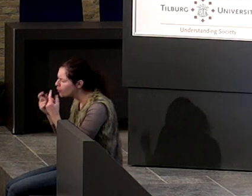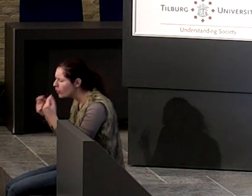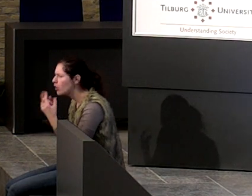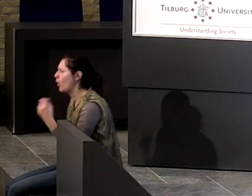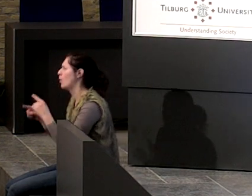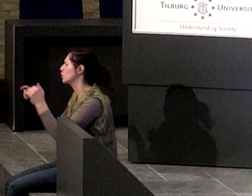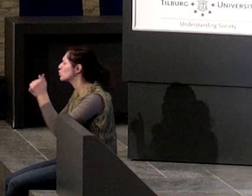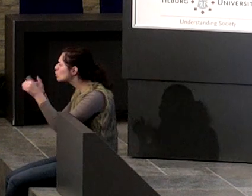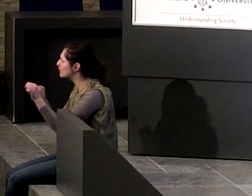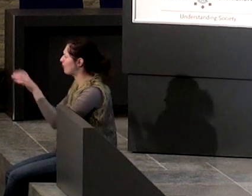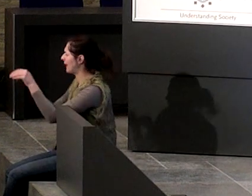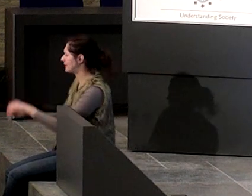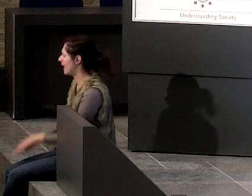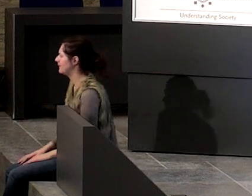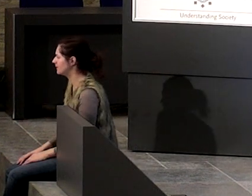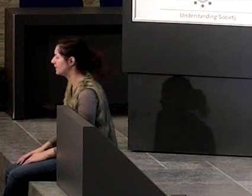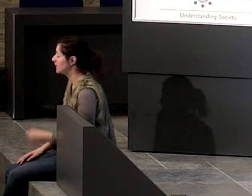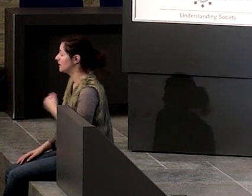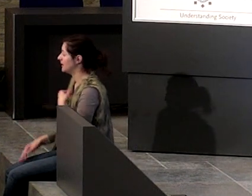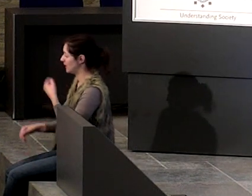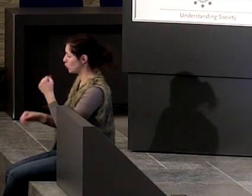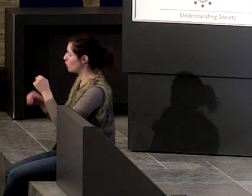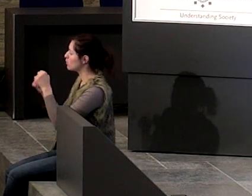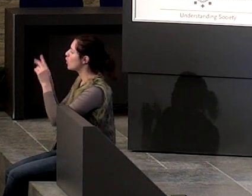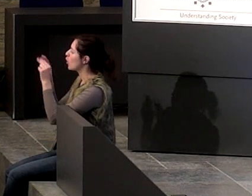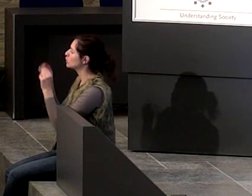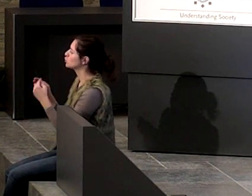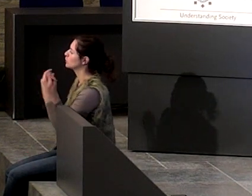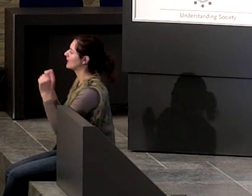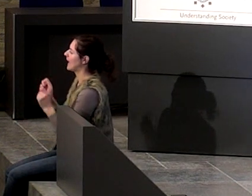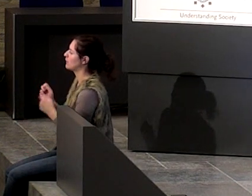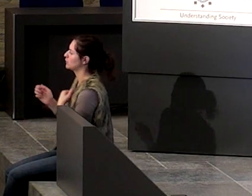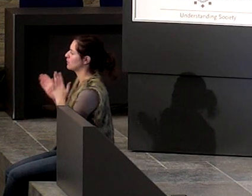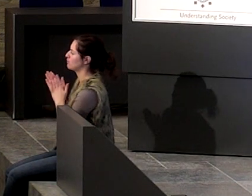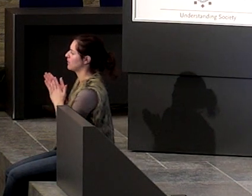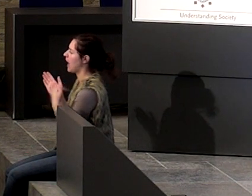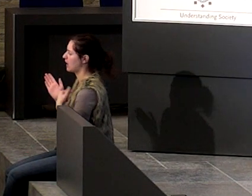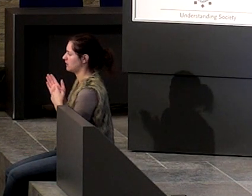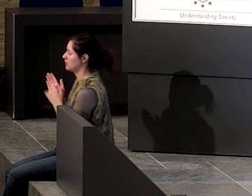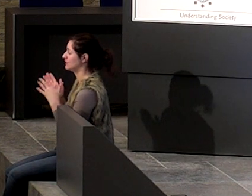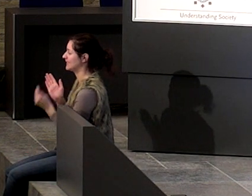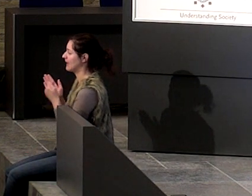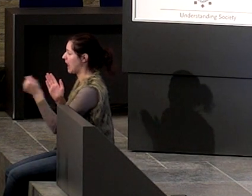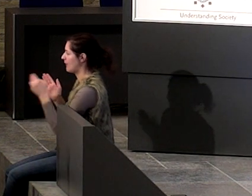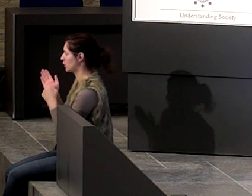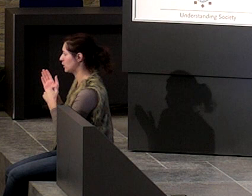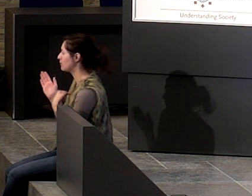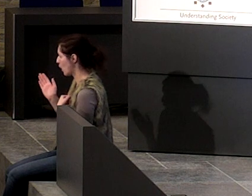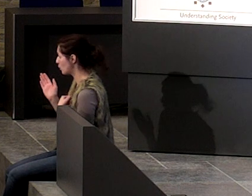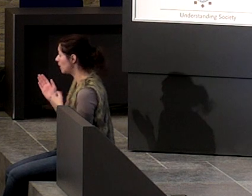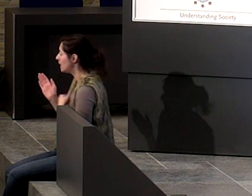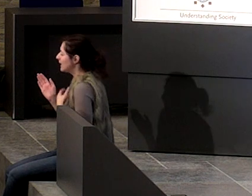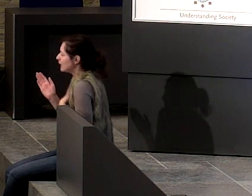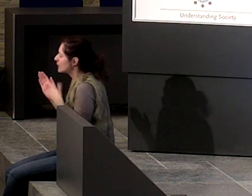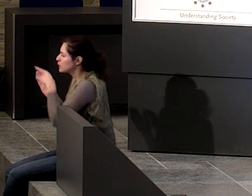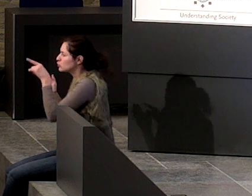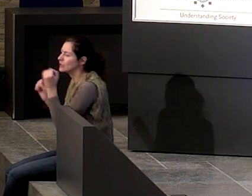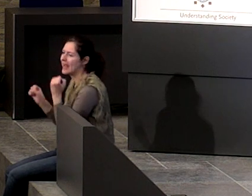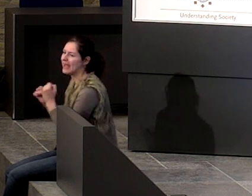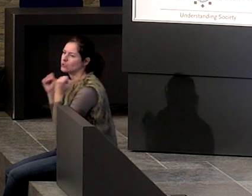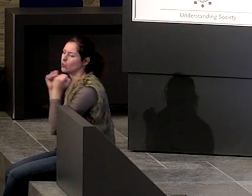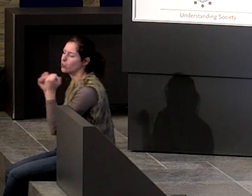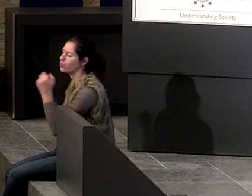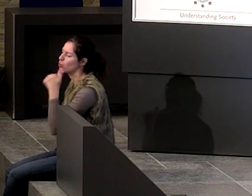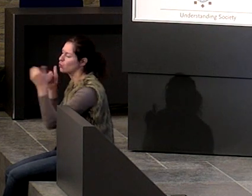hebben. Ik ga de onderzoeksgegevens bewaren. Die ga ik misschien nog wel een keer ergens gebruiken. En ik vond dat jullie echt ongelooflijk